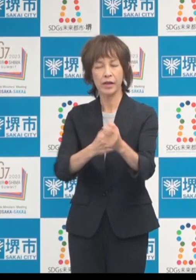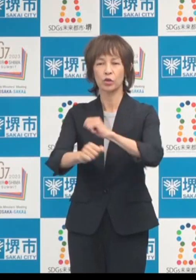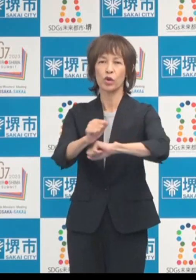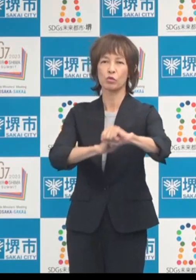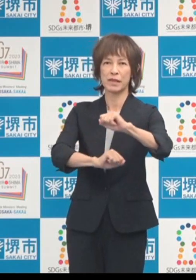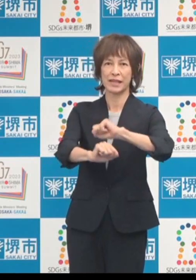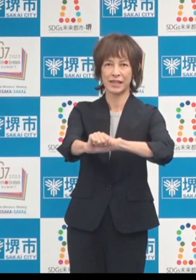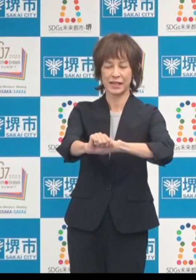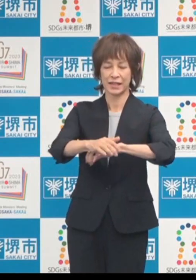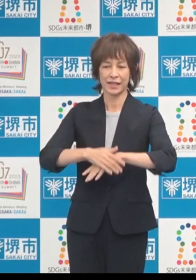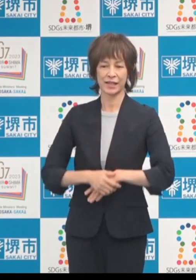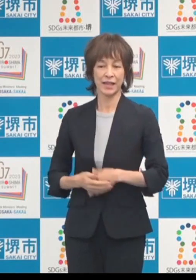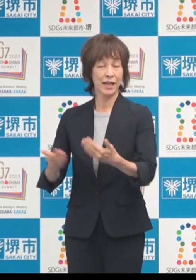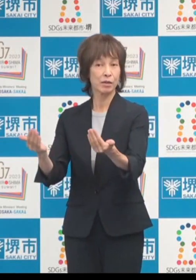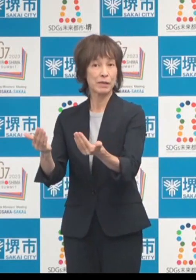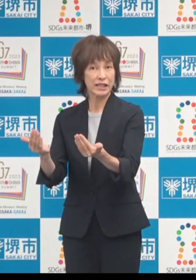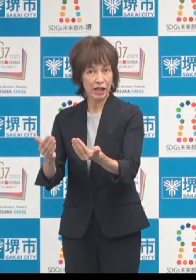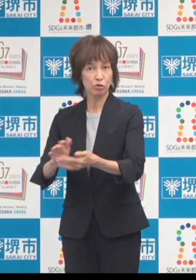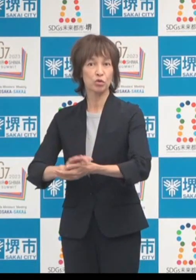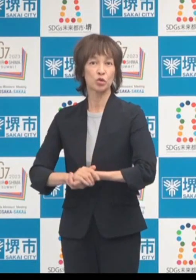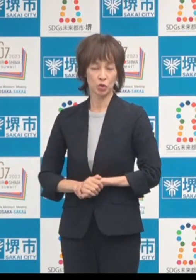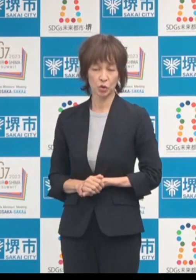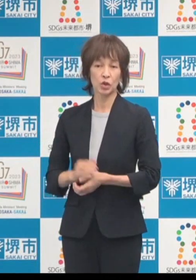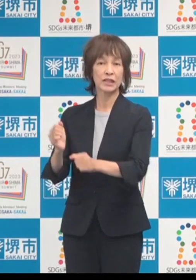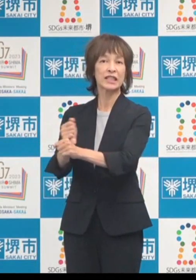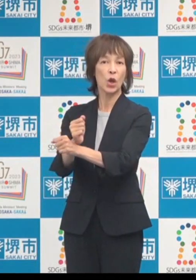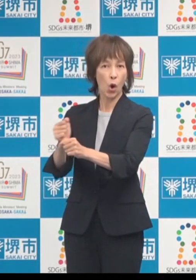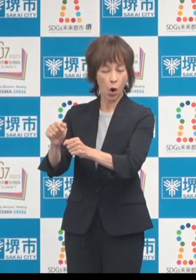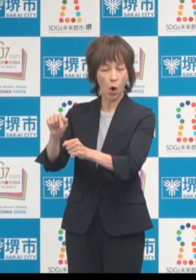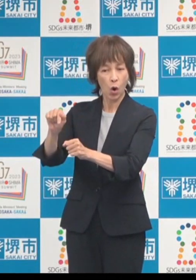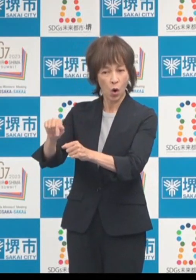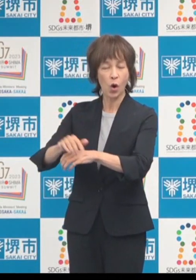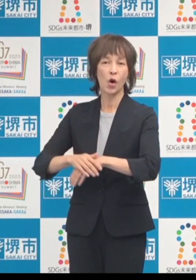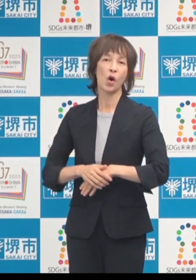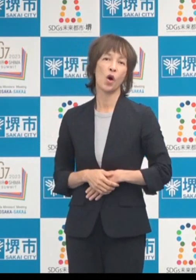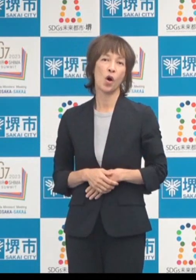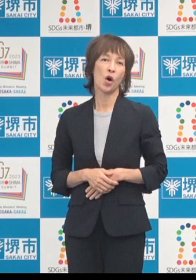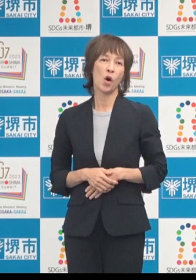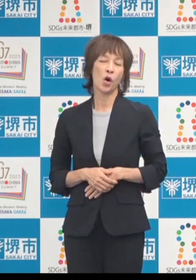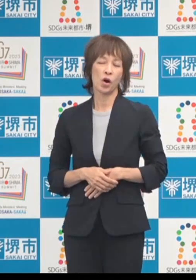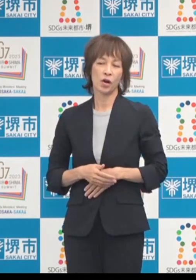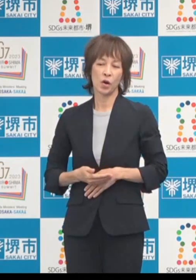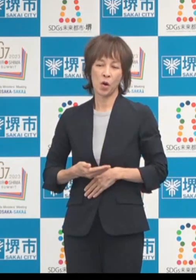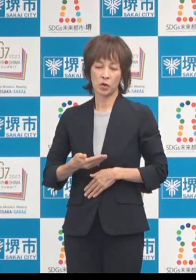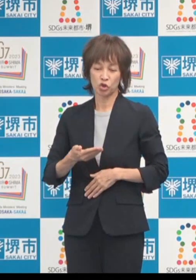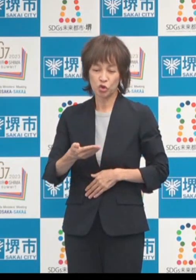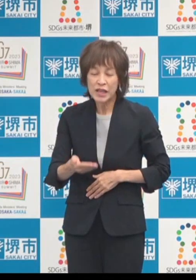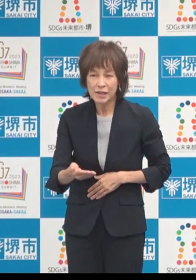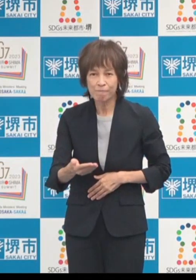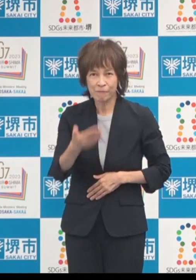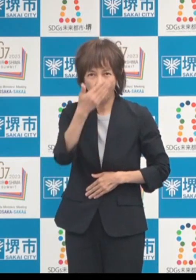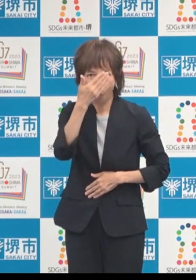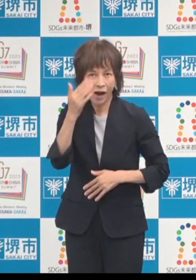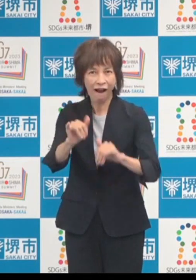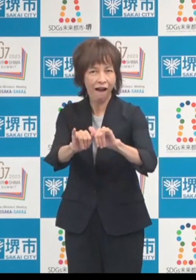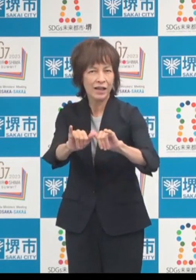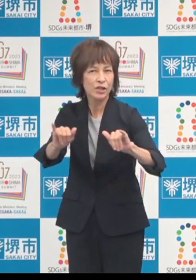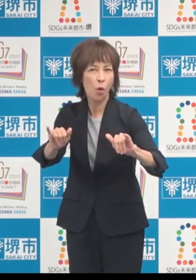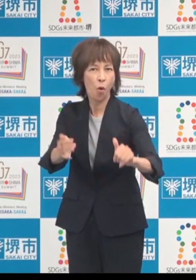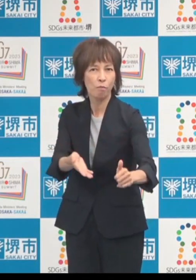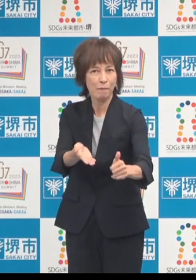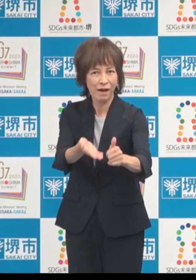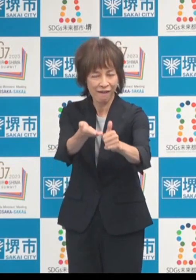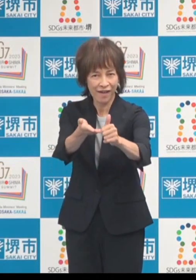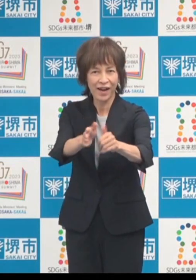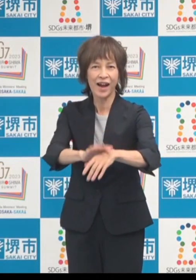たり、ビジネスの取り組みやビジネス、そして次世代の担い手も生まれてきておりまして、この流れを